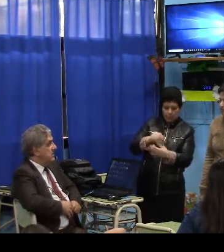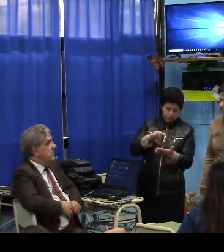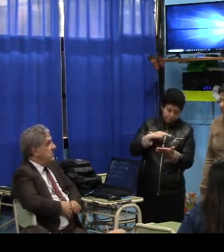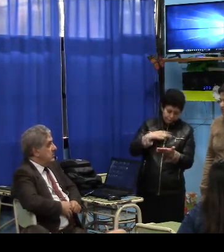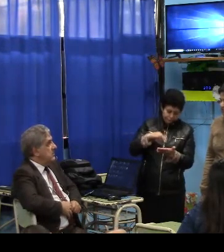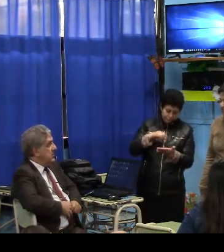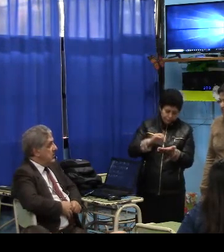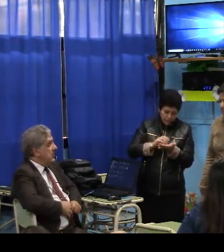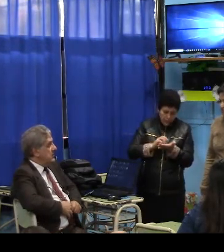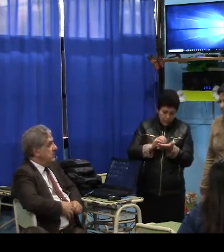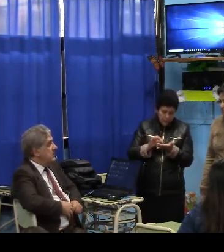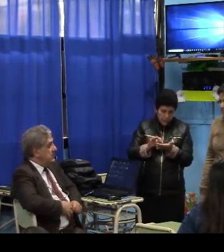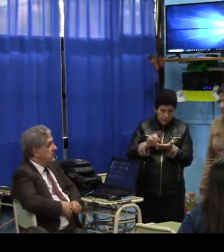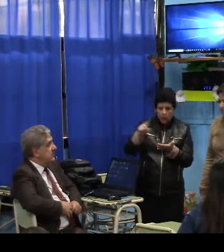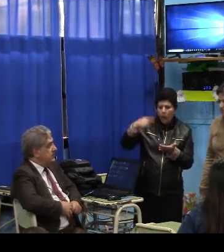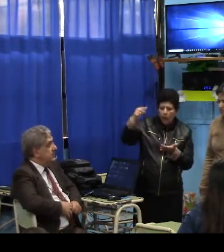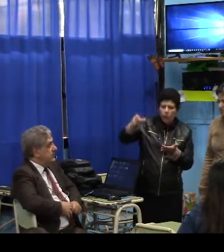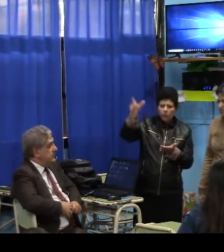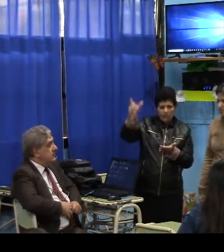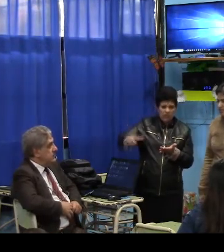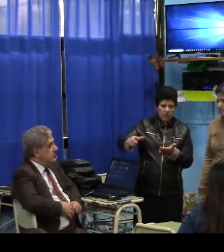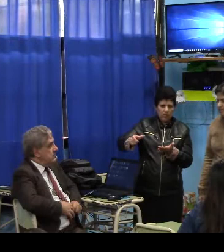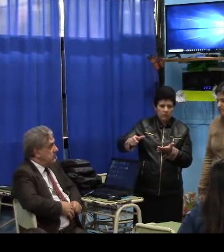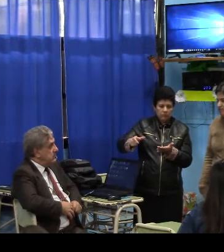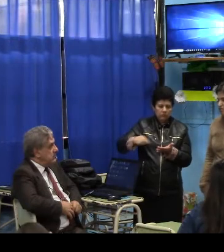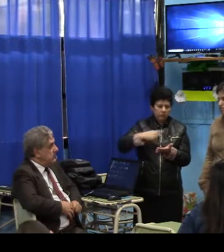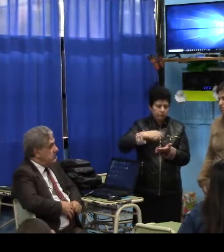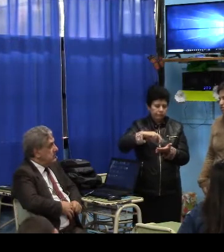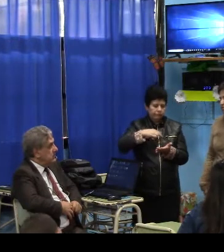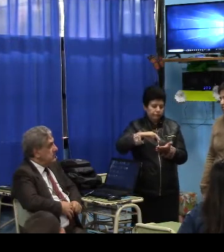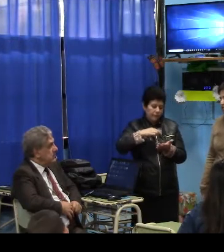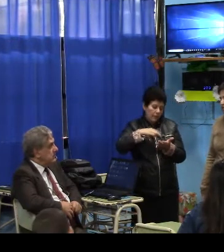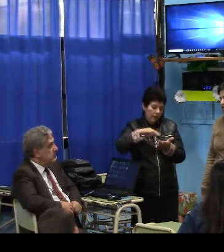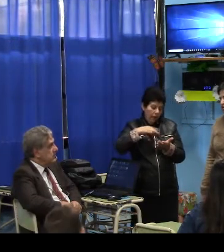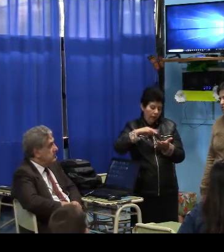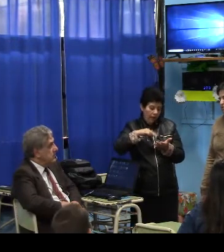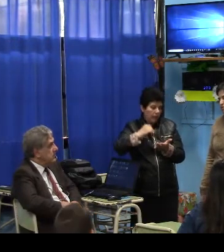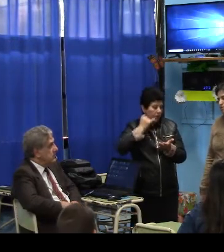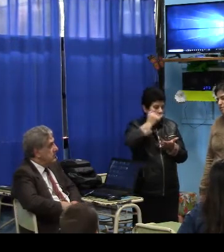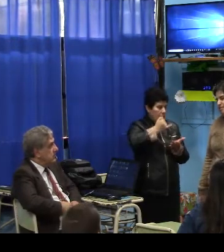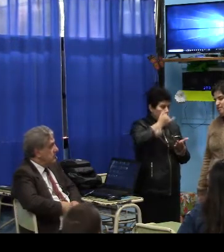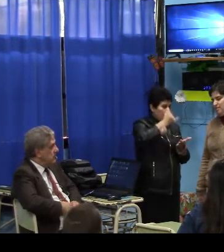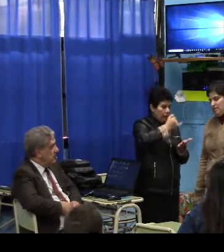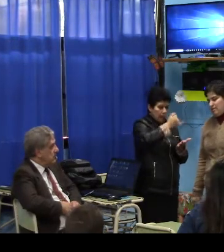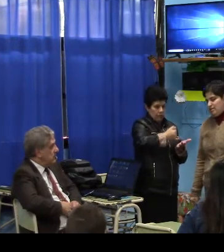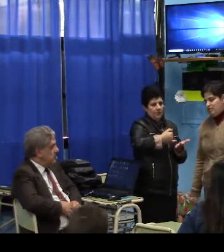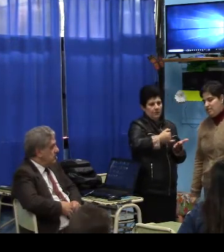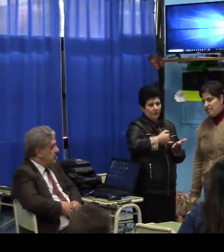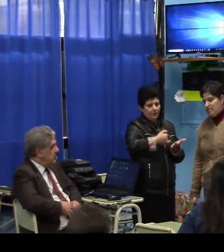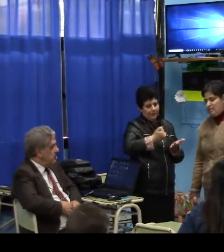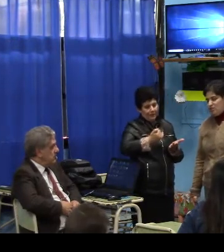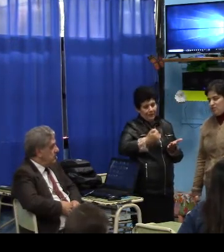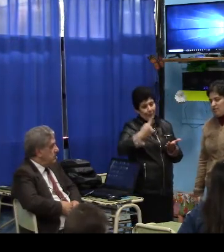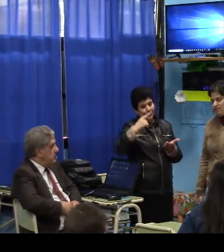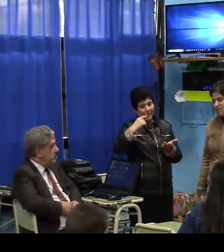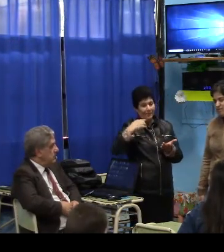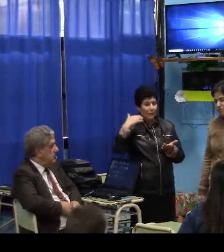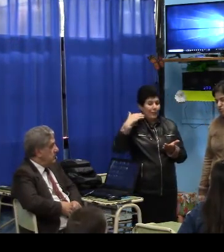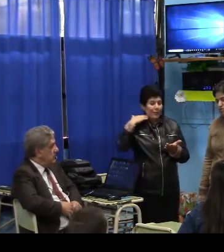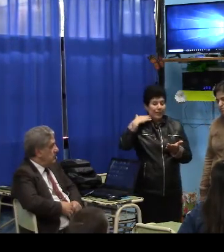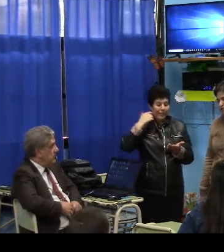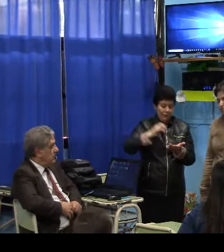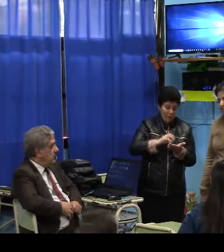la gente. ¿Sí? La gente siempre, no todo está en braille, lamentablemente. Entonces, ¿qué teníamos que